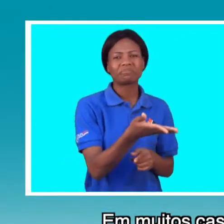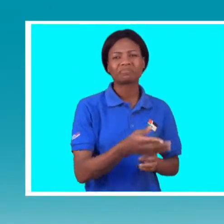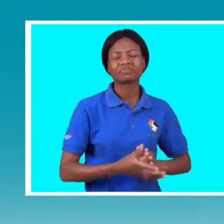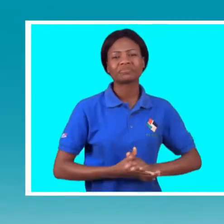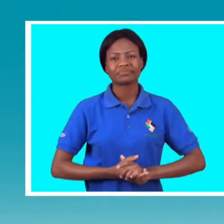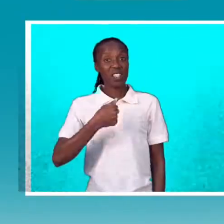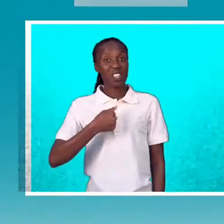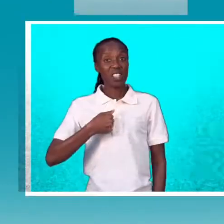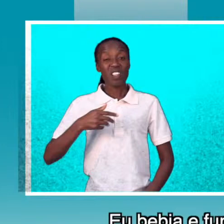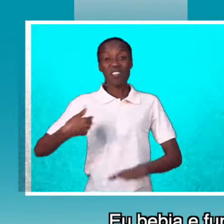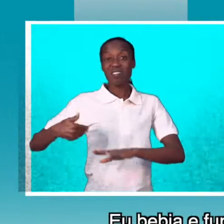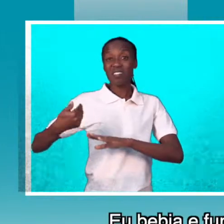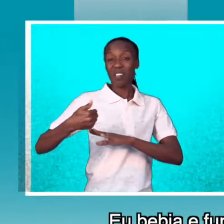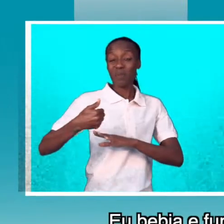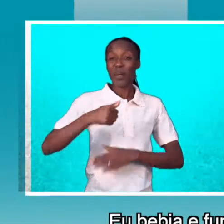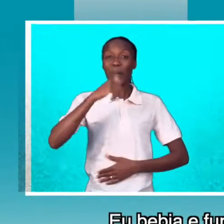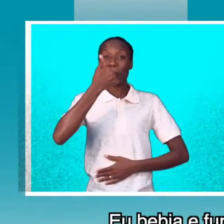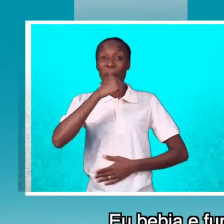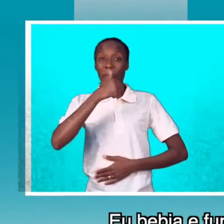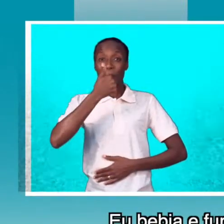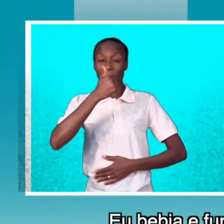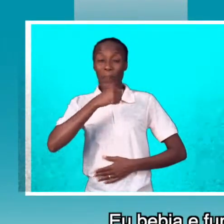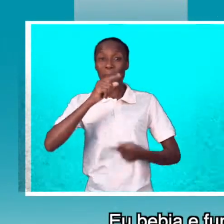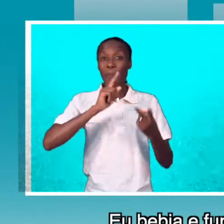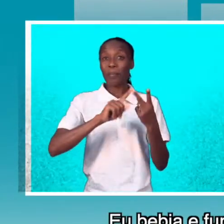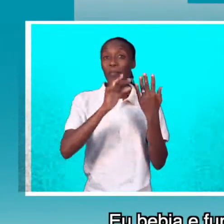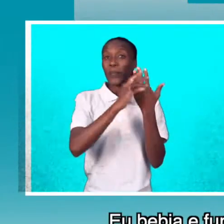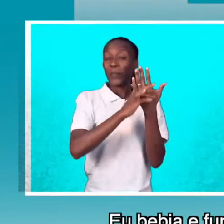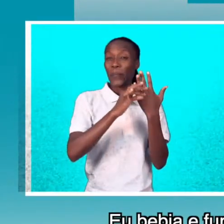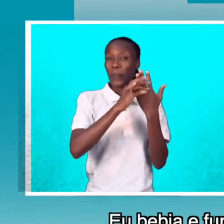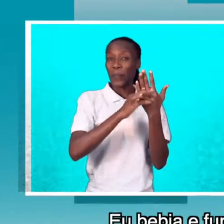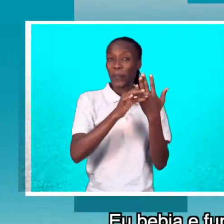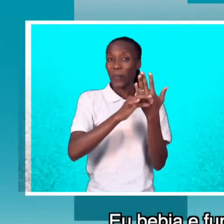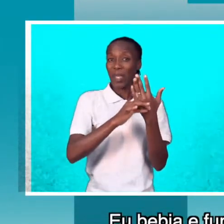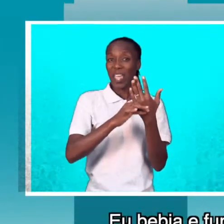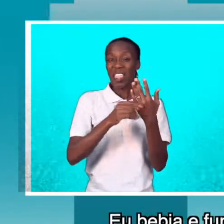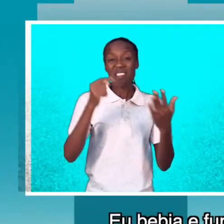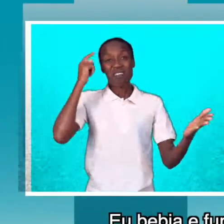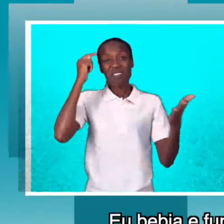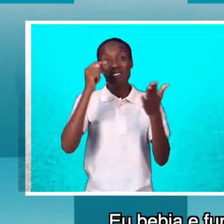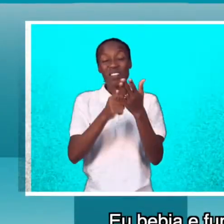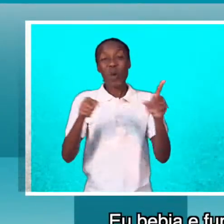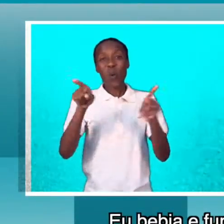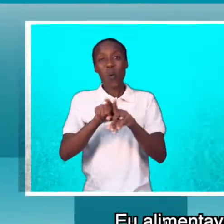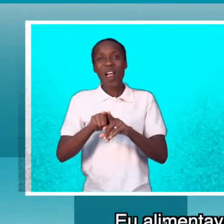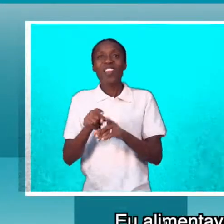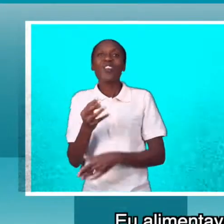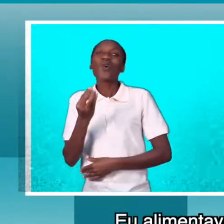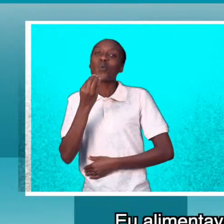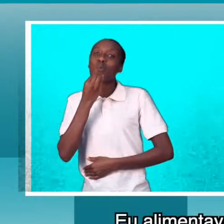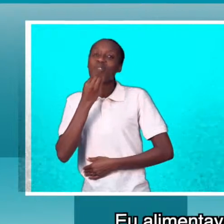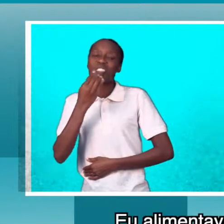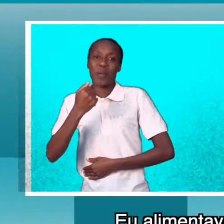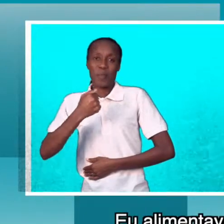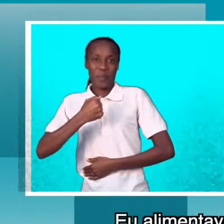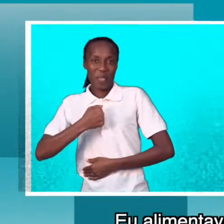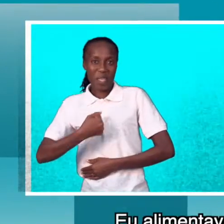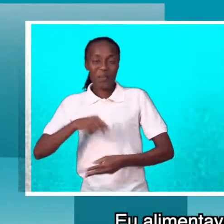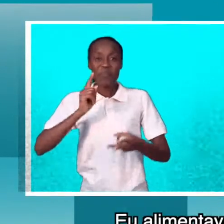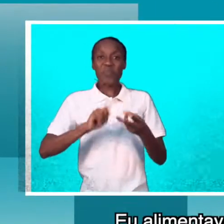ilícita. Eu sempre bebia, fumava, era a minha comida. Eu me alimentava